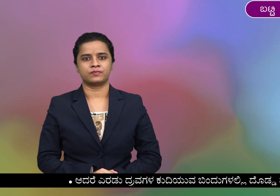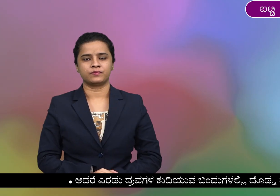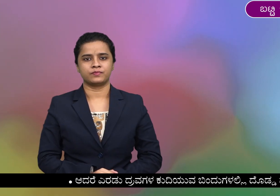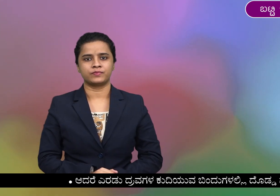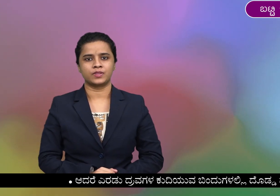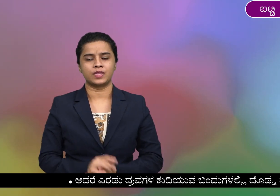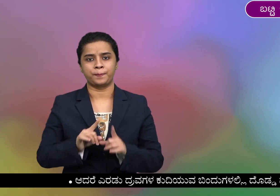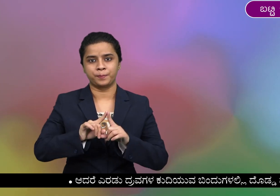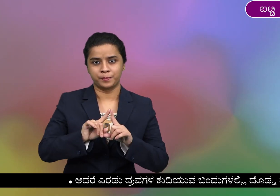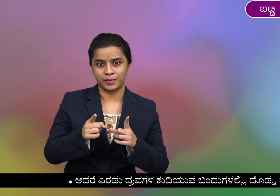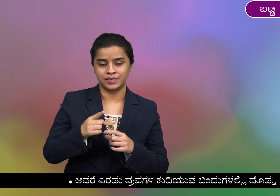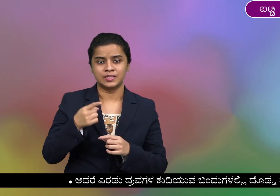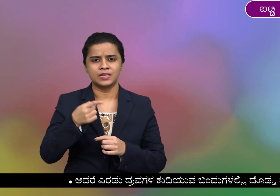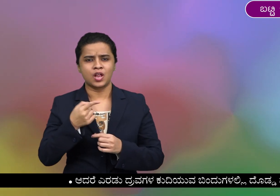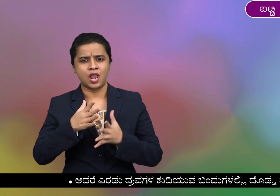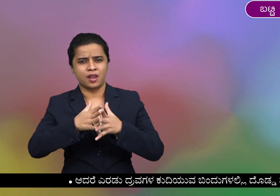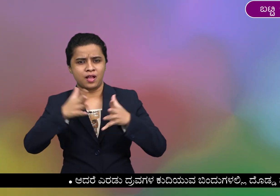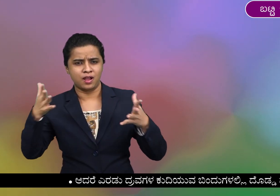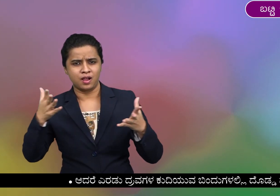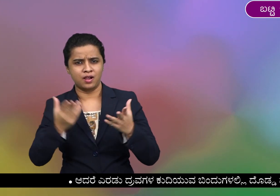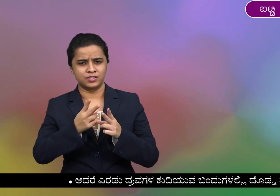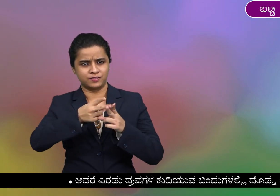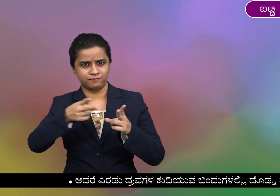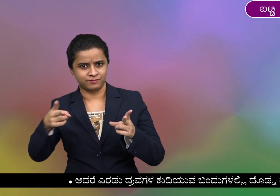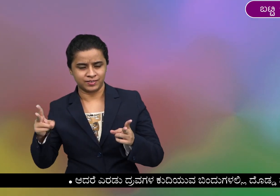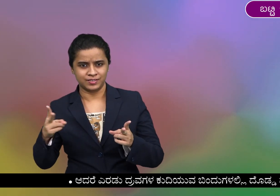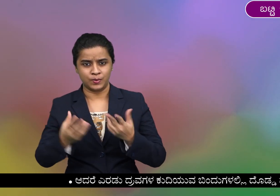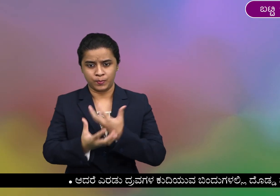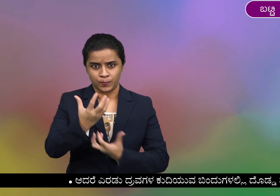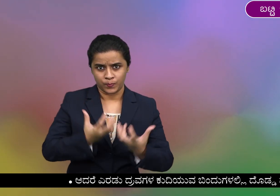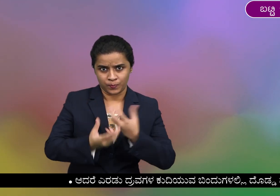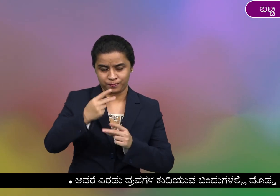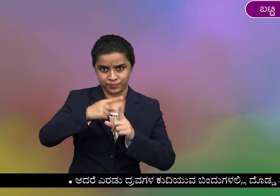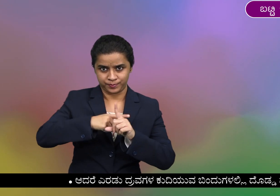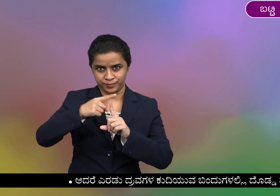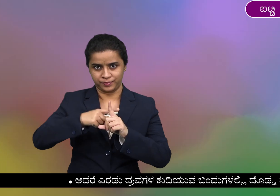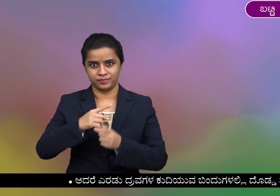ಆದರೆ 2 ದ್ರವಗಳ ಕುದಿಯುವ ಬಿಂದುಗಳಲ್ಲಿ ದೊಡ್ಡ ವ್ಯತ್ಯಾಸವಿರಬೇಕು.